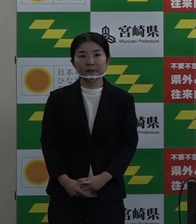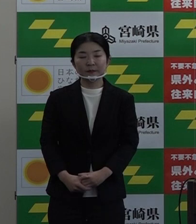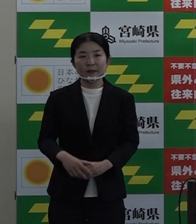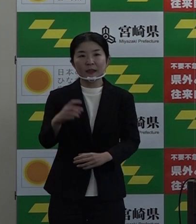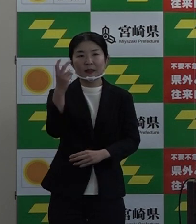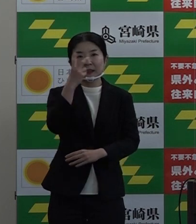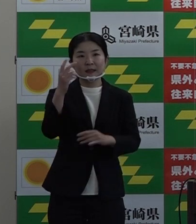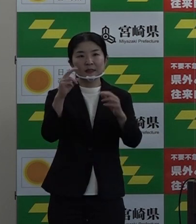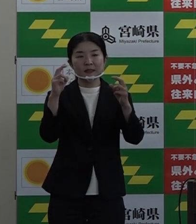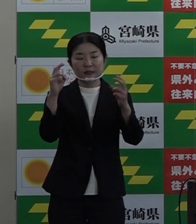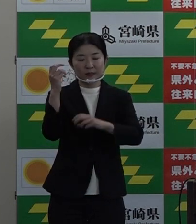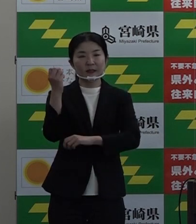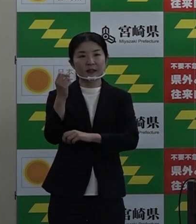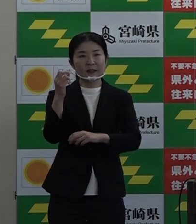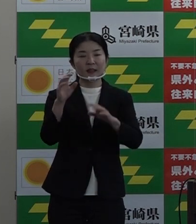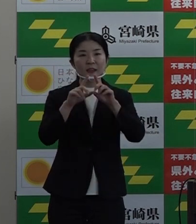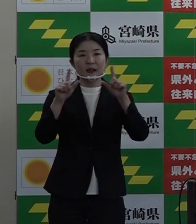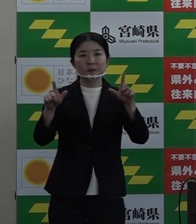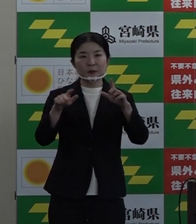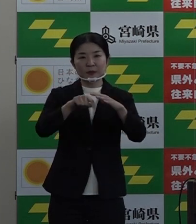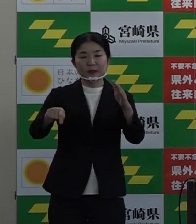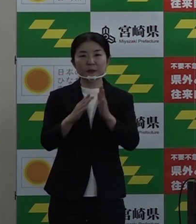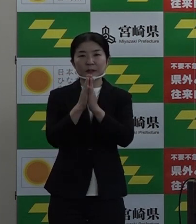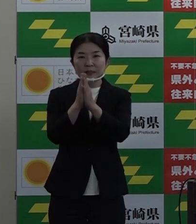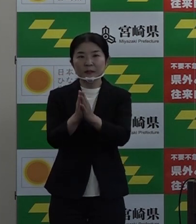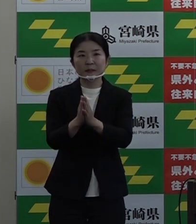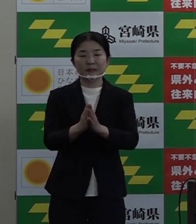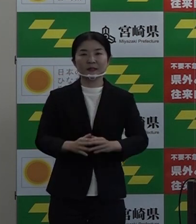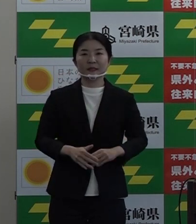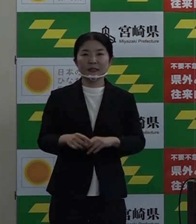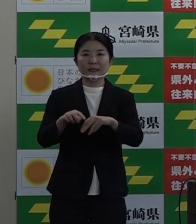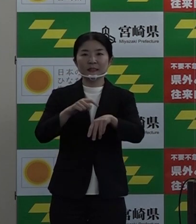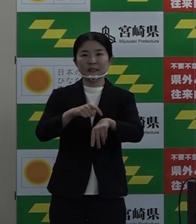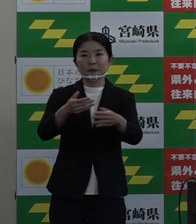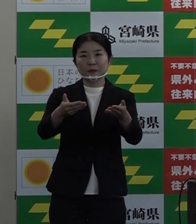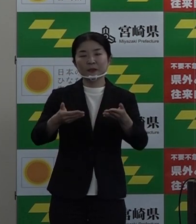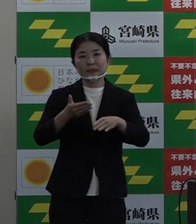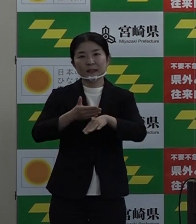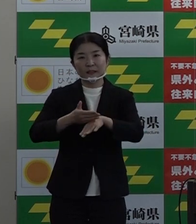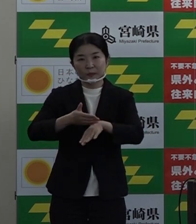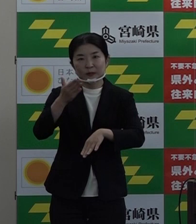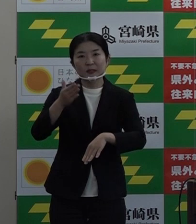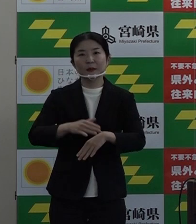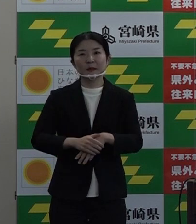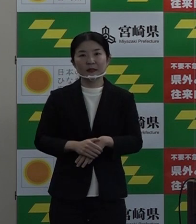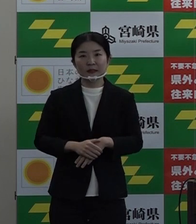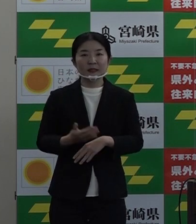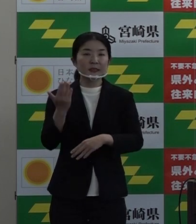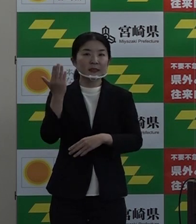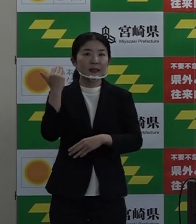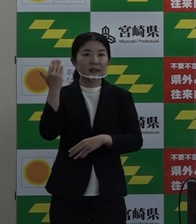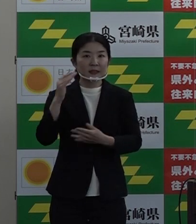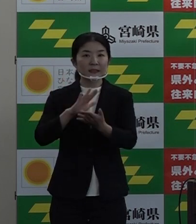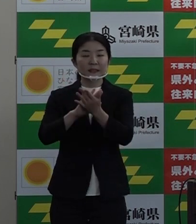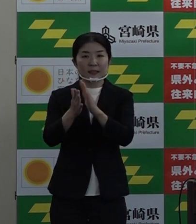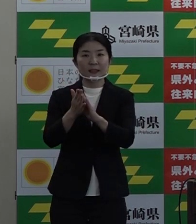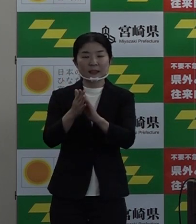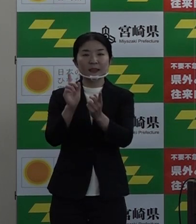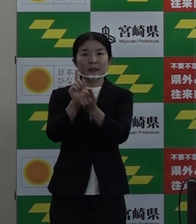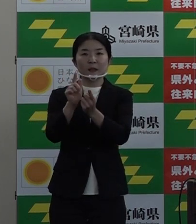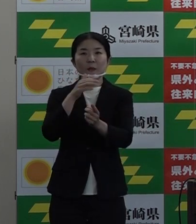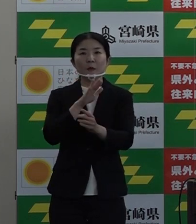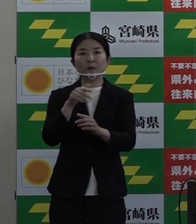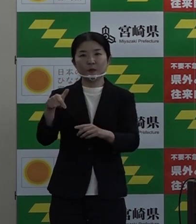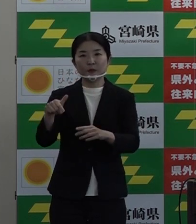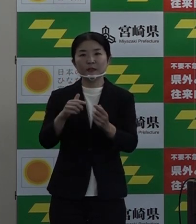幹事社の入力です。知事から発表事項をお願いします。 はい、ご理解いただきましてありがとうございます。先ほど県の対策本部会